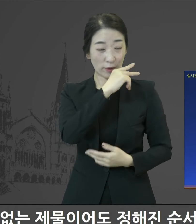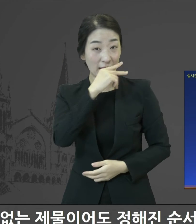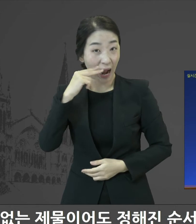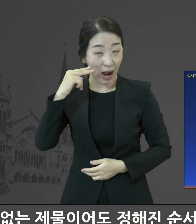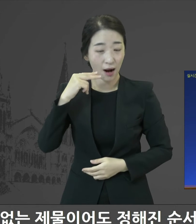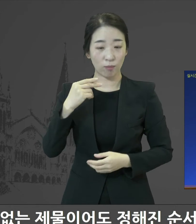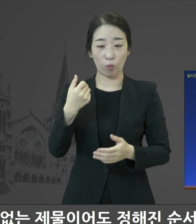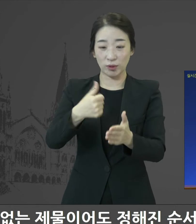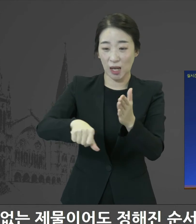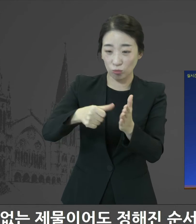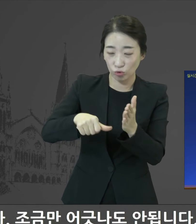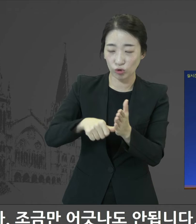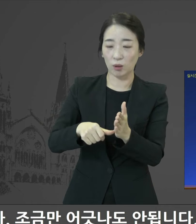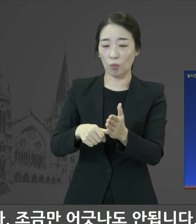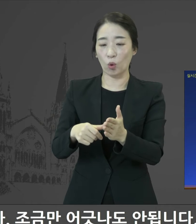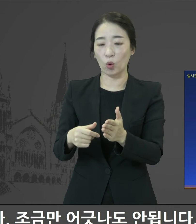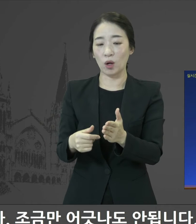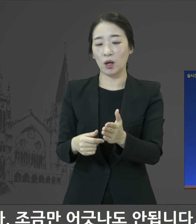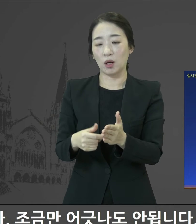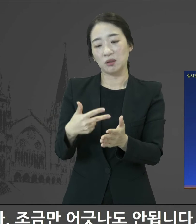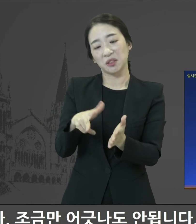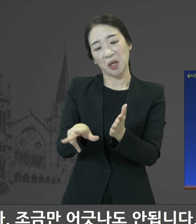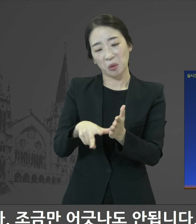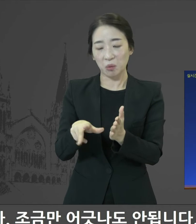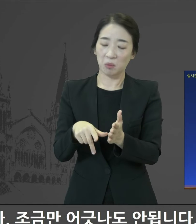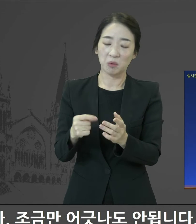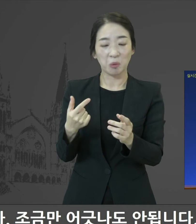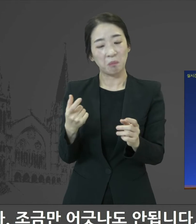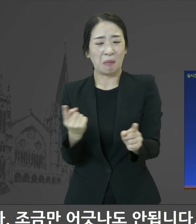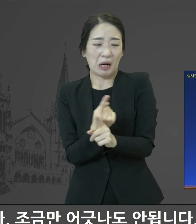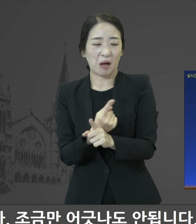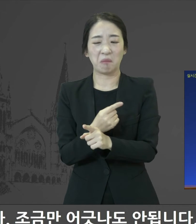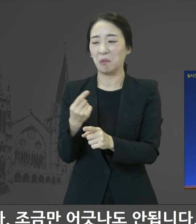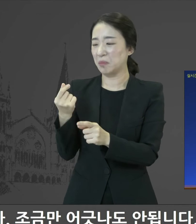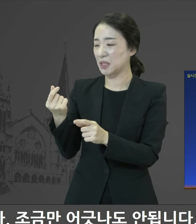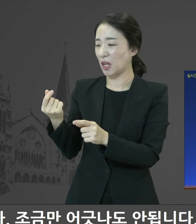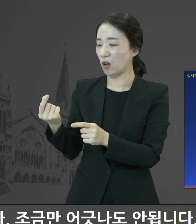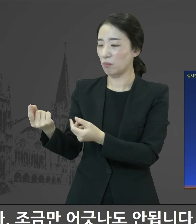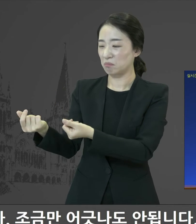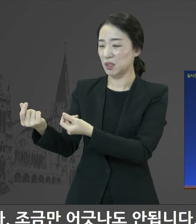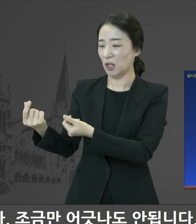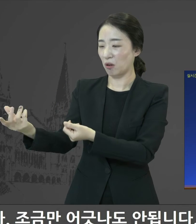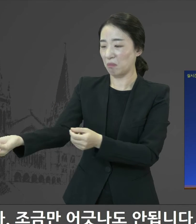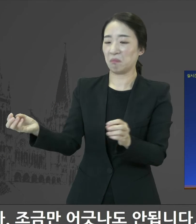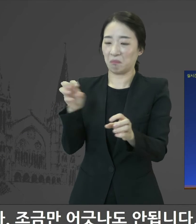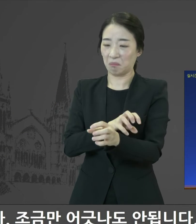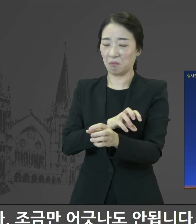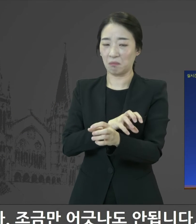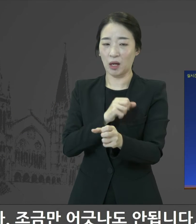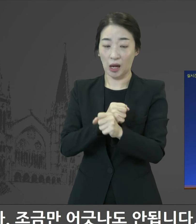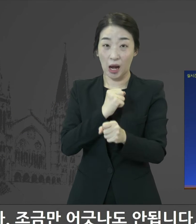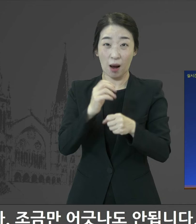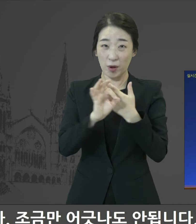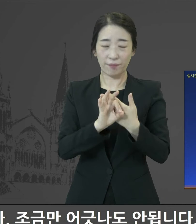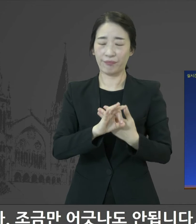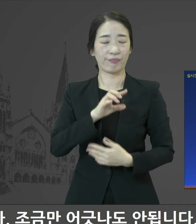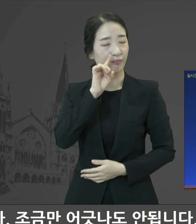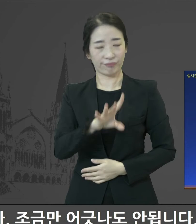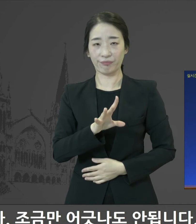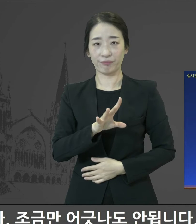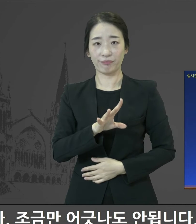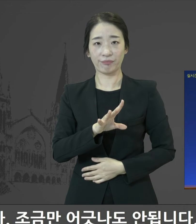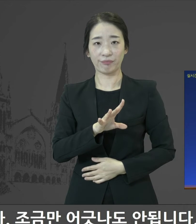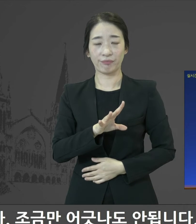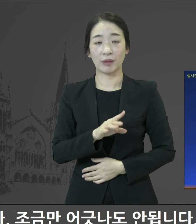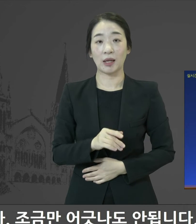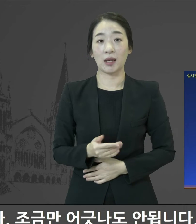재료 같은 거 조금 편하자고 재료 하나 없다고 다른 거 비슷한 거 넣었다면 큰일 나는 겁니다. 그래서 제사는 제물이 흠이